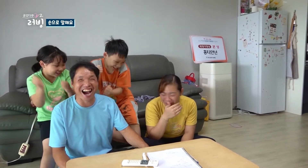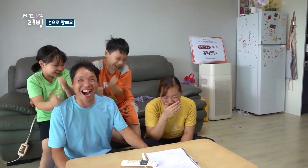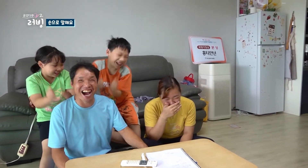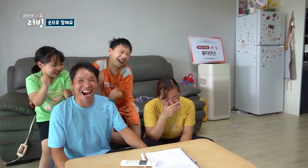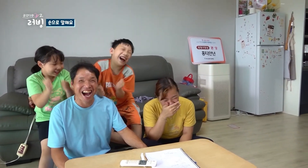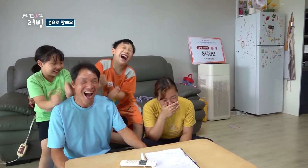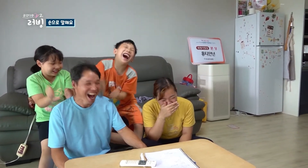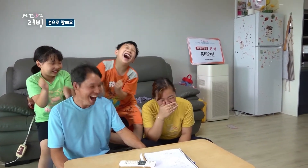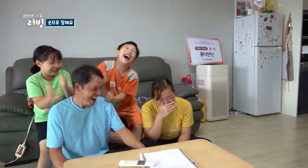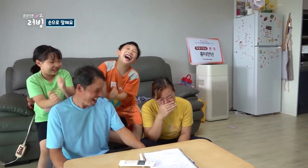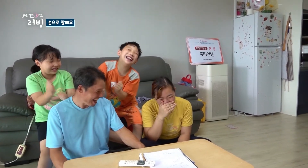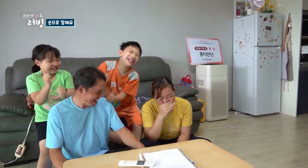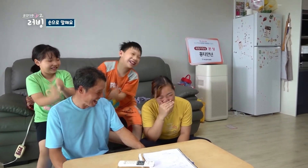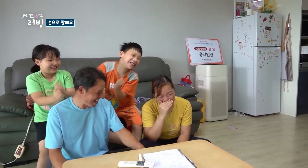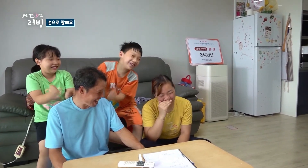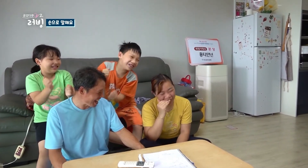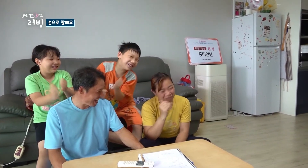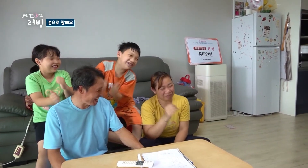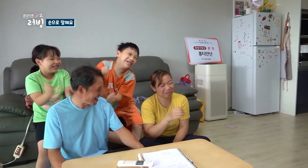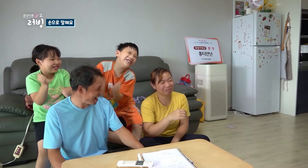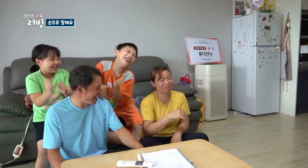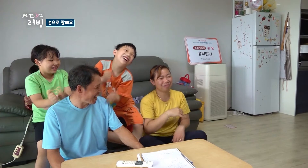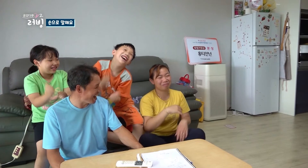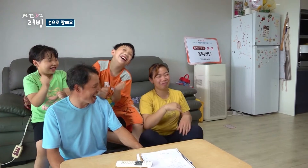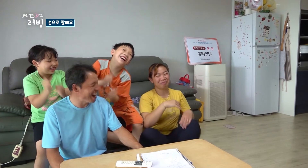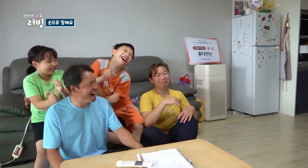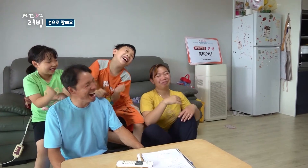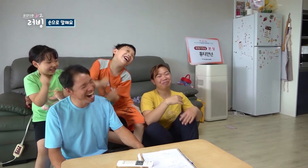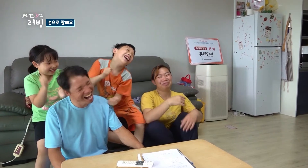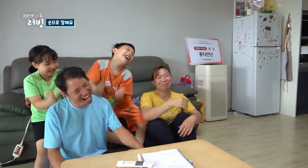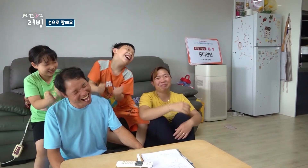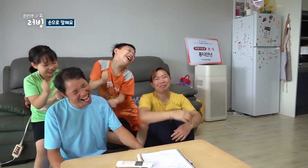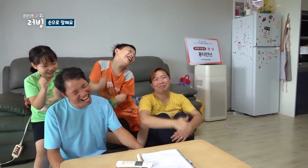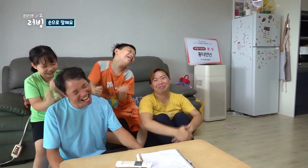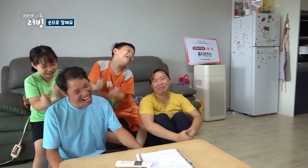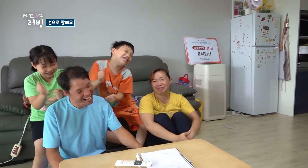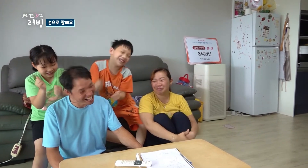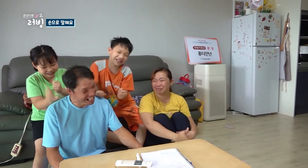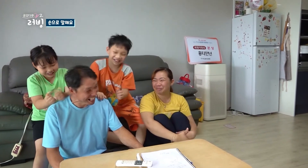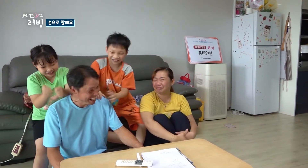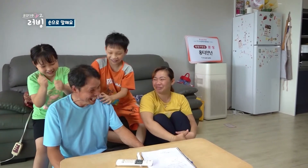아빠. 사실 뭘 한 건 없지만 분명 특별하게 기억될 가을 주말이에요.